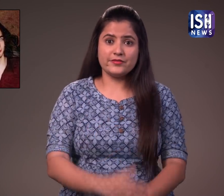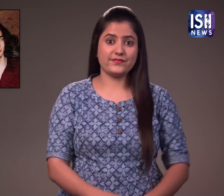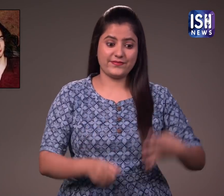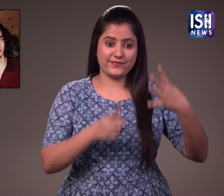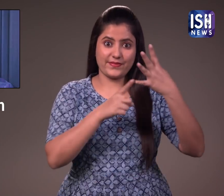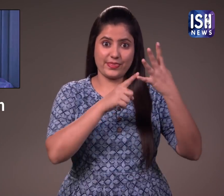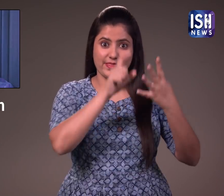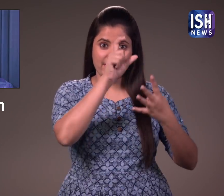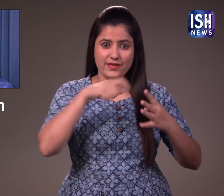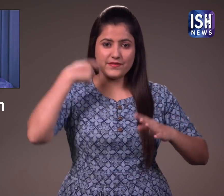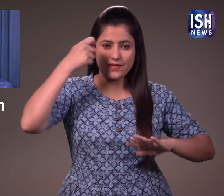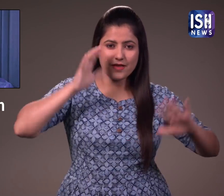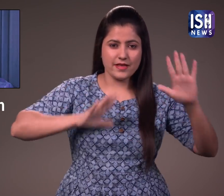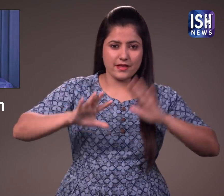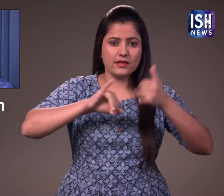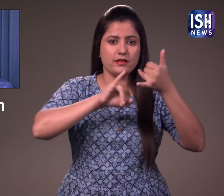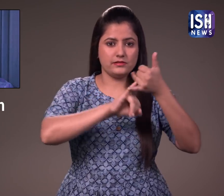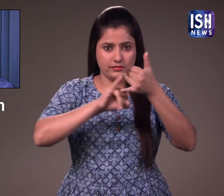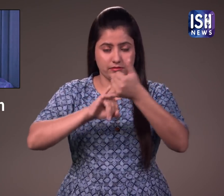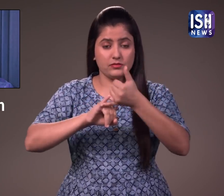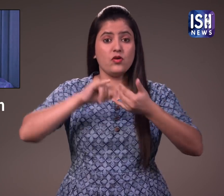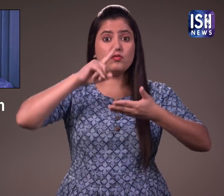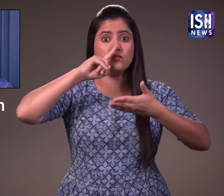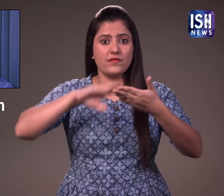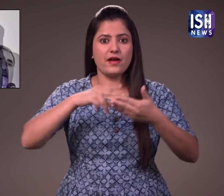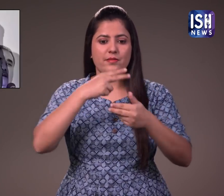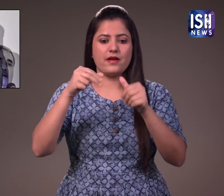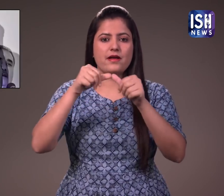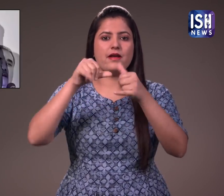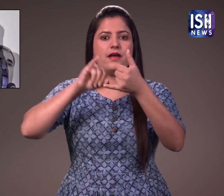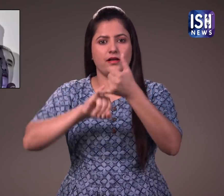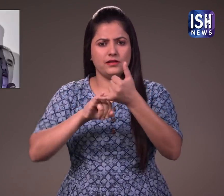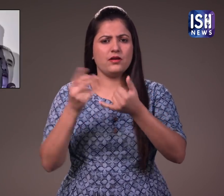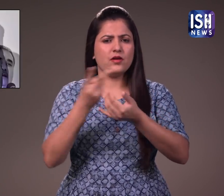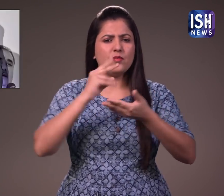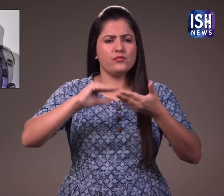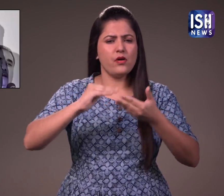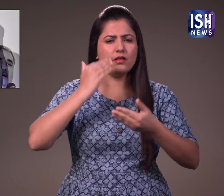शेकर सुमन ने 1983 में अलका सुमन से शादी की